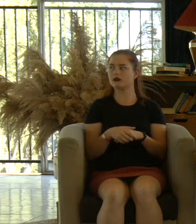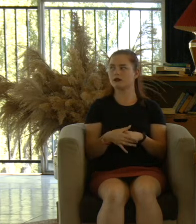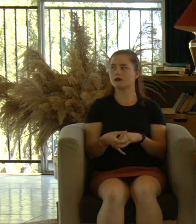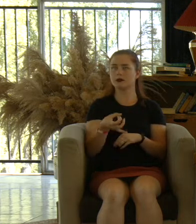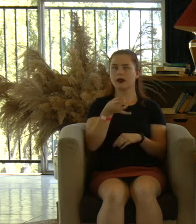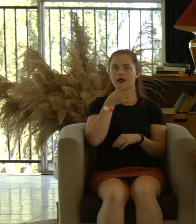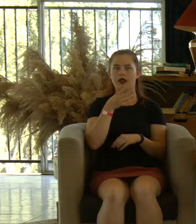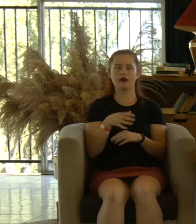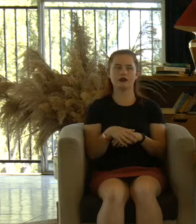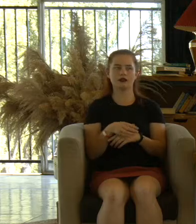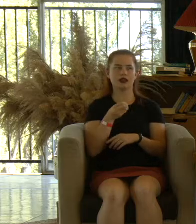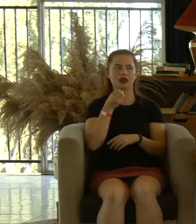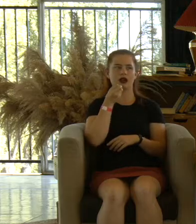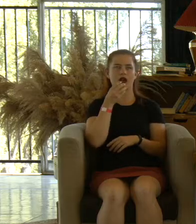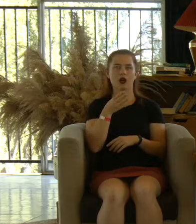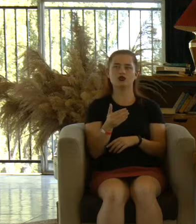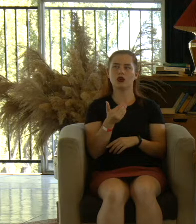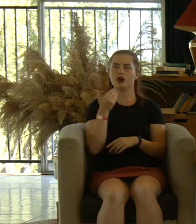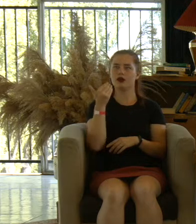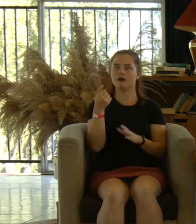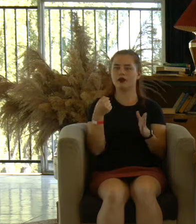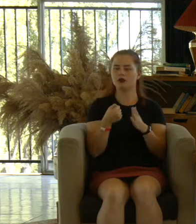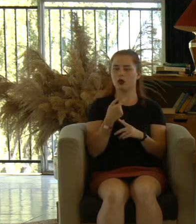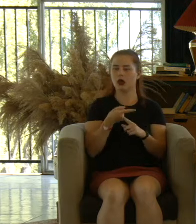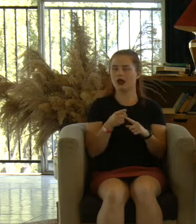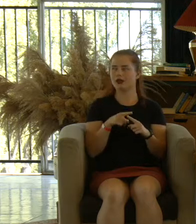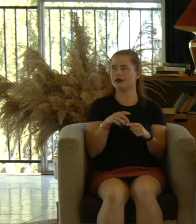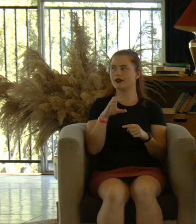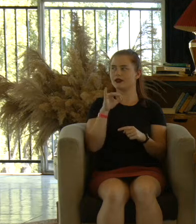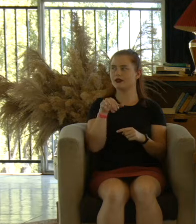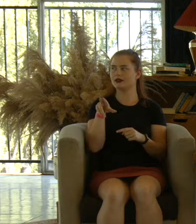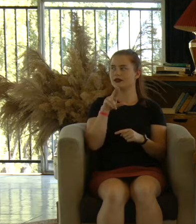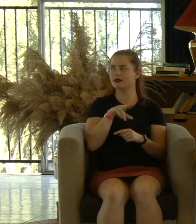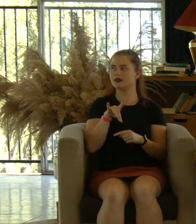Отлично. Хорошо. А вы до этого сидр пробовали?